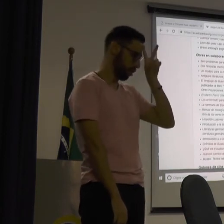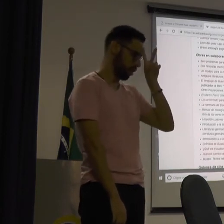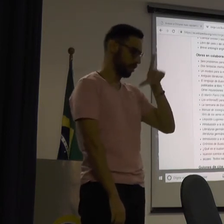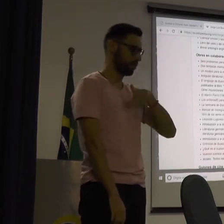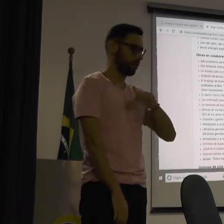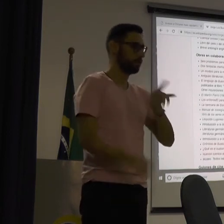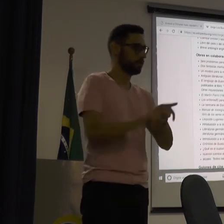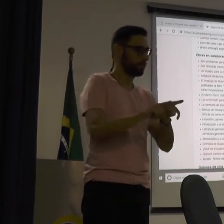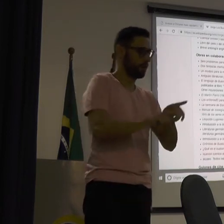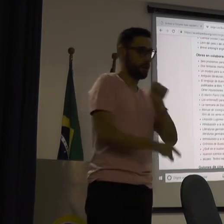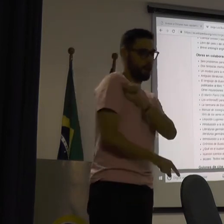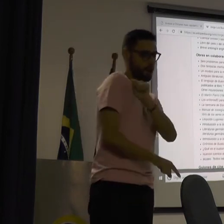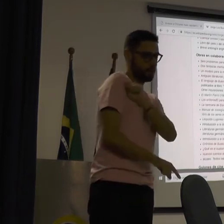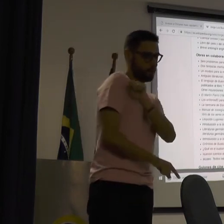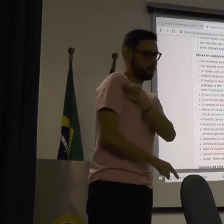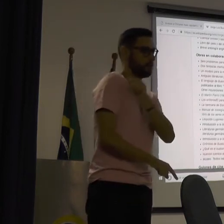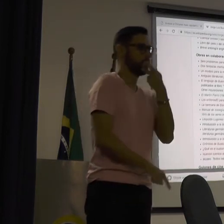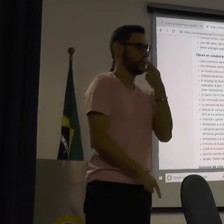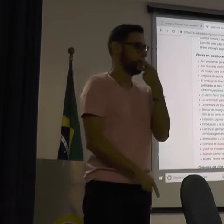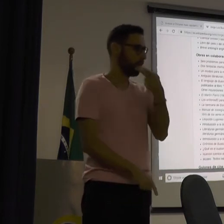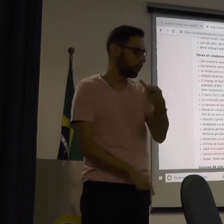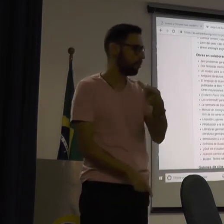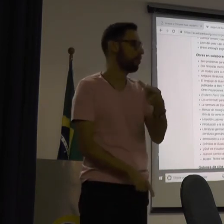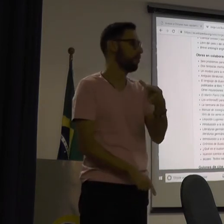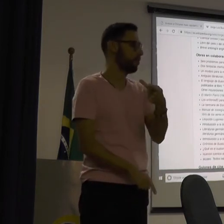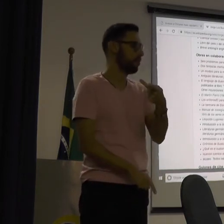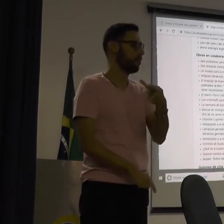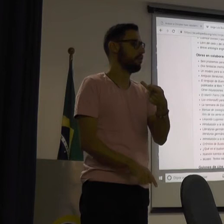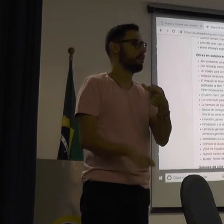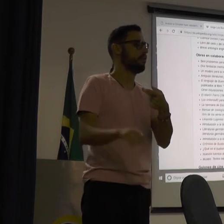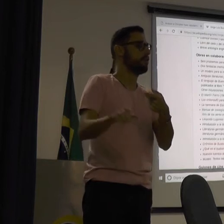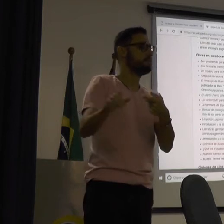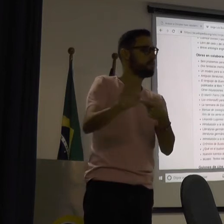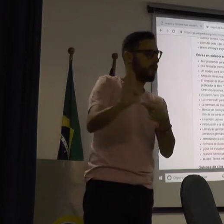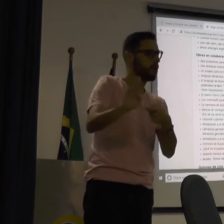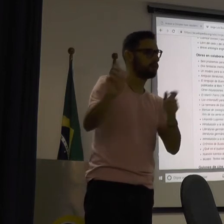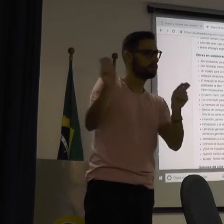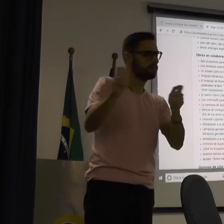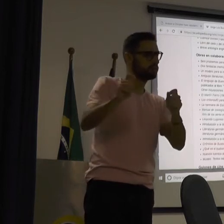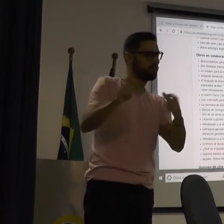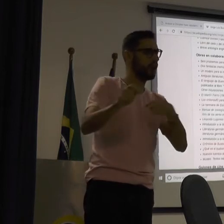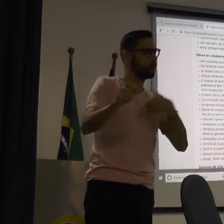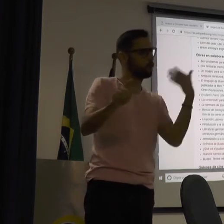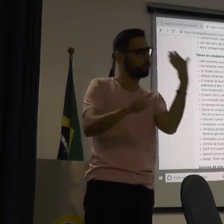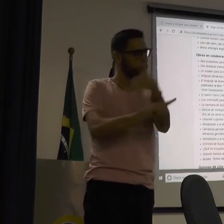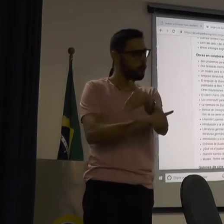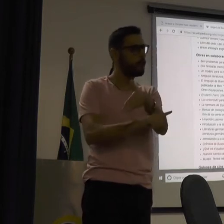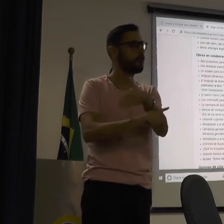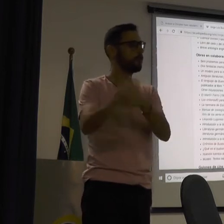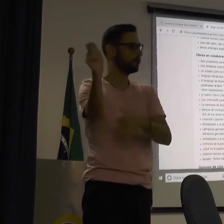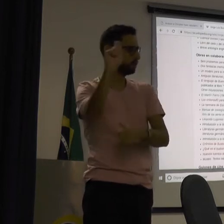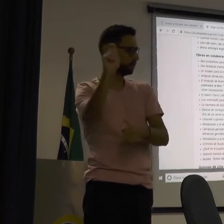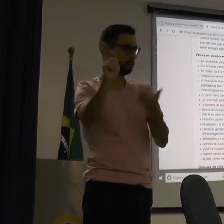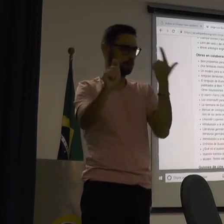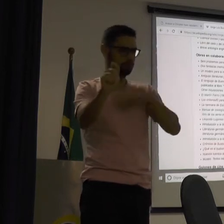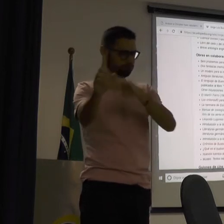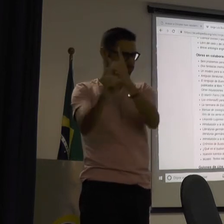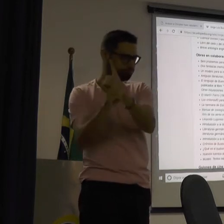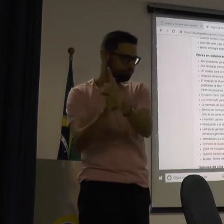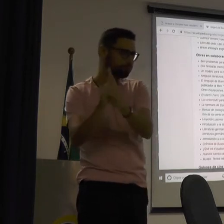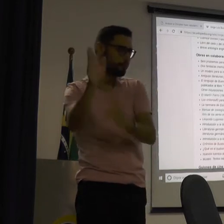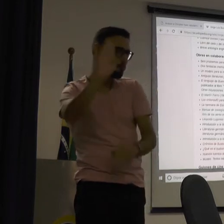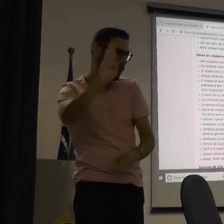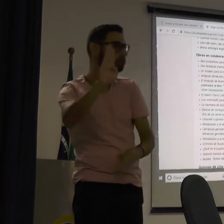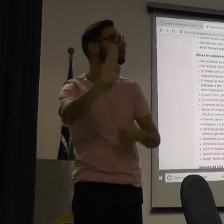alunos que falaram assim, o Borges vivia ainda, será que ele... Eu estou indo para Buenos Aires, será que daria para falar com o Borges? Eu falei, olha,